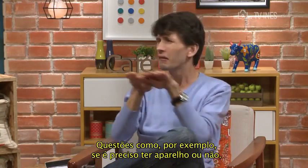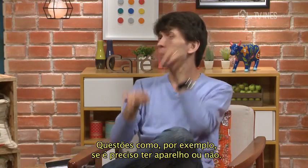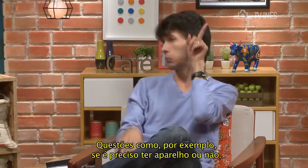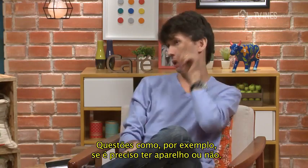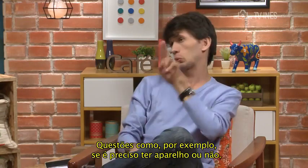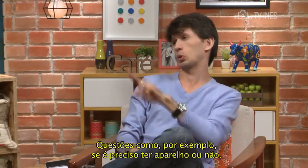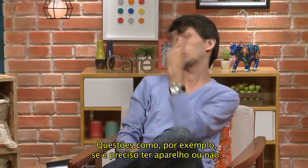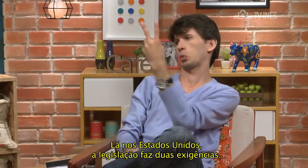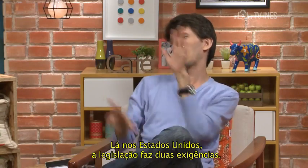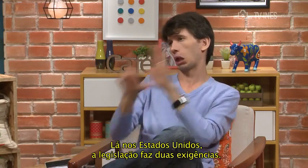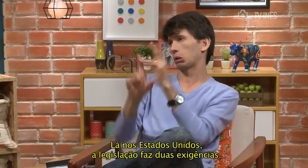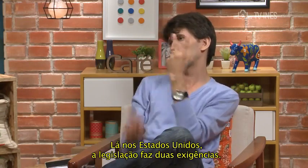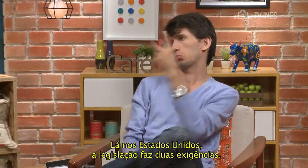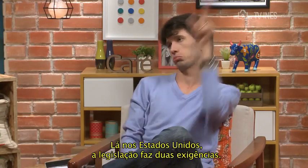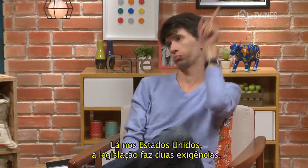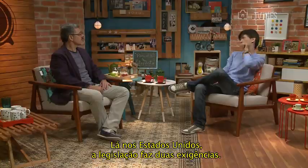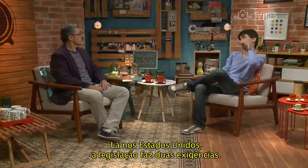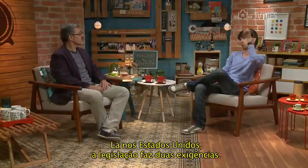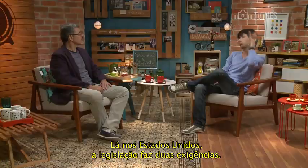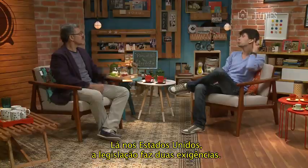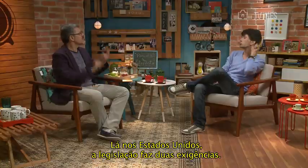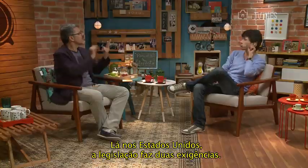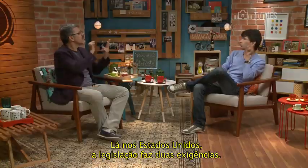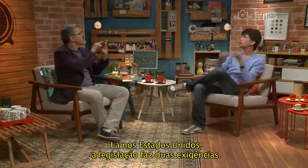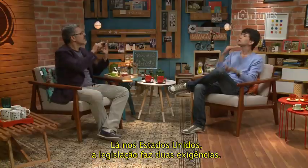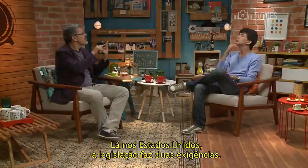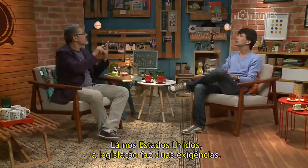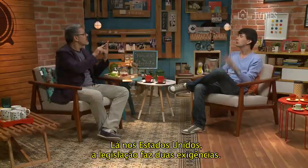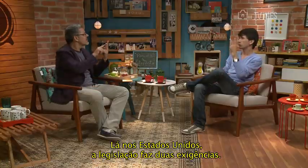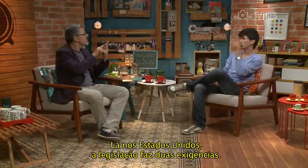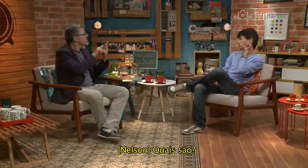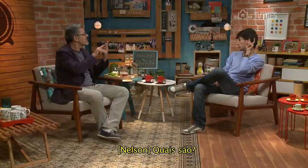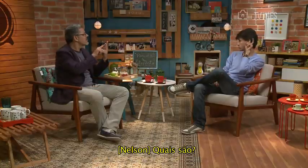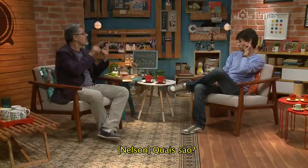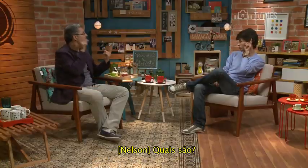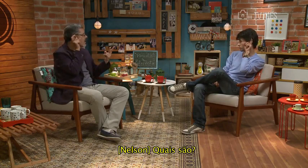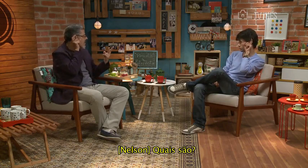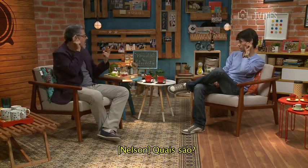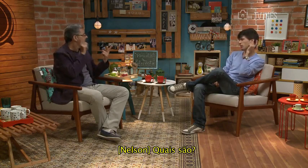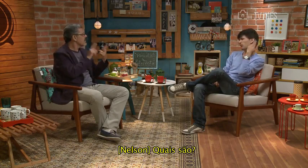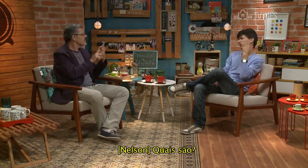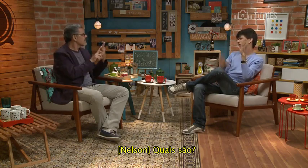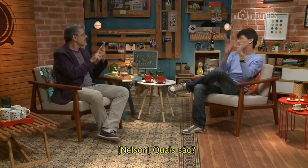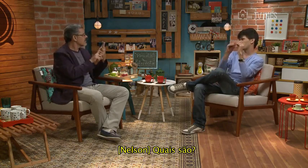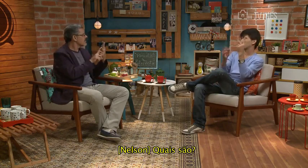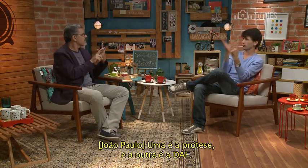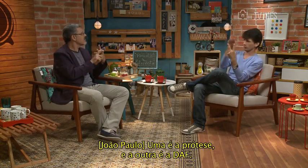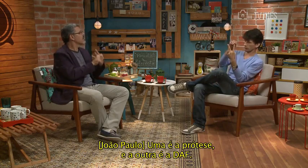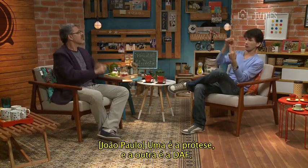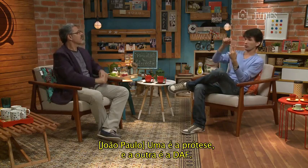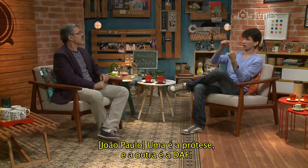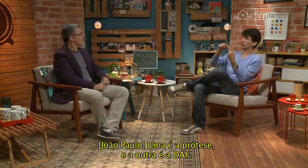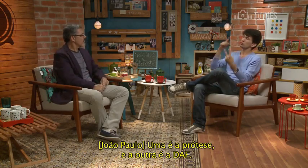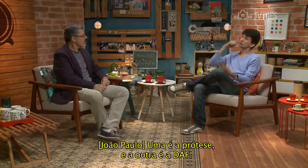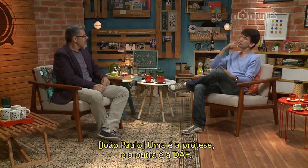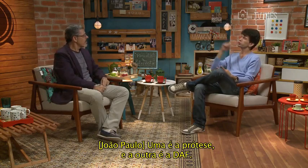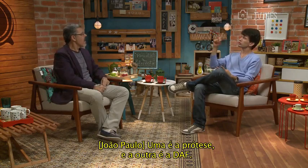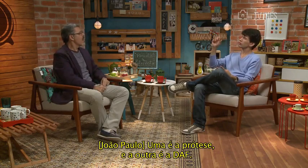não lá nos Estados Unidos a legislação faz duas exigências quais são uma é a prótese e a